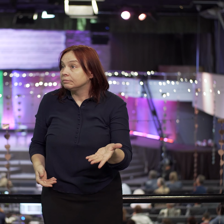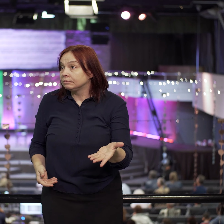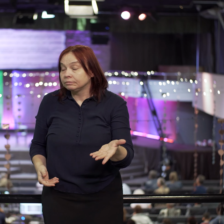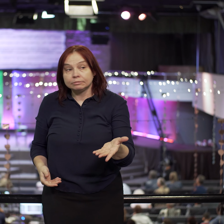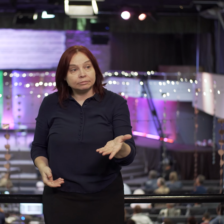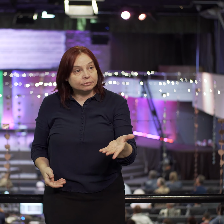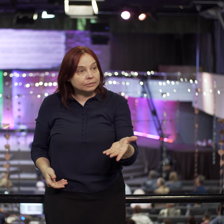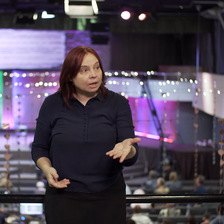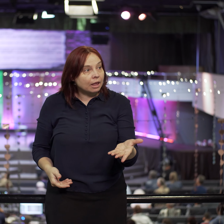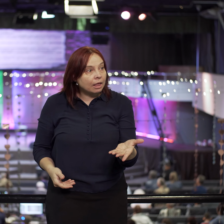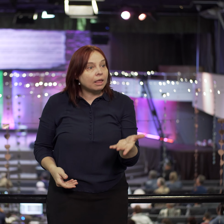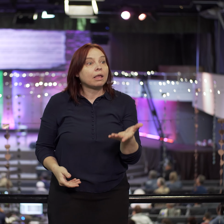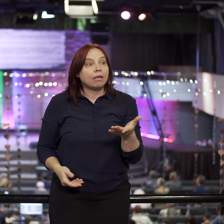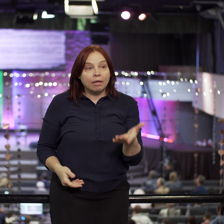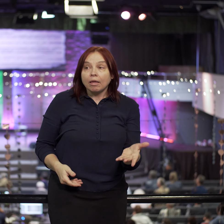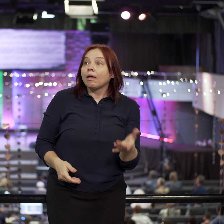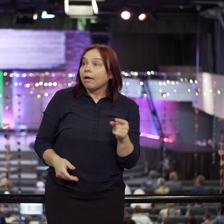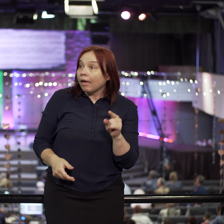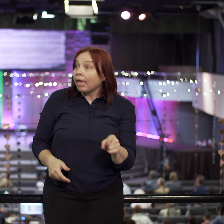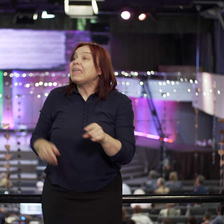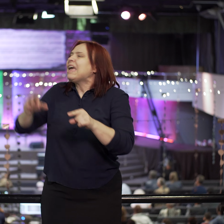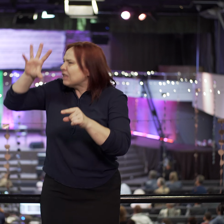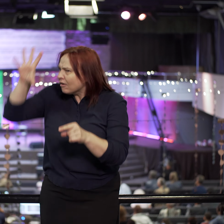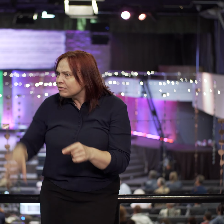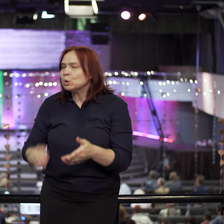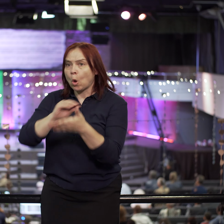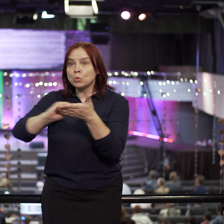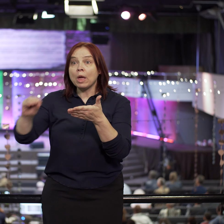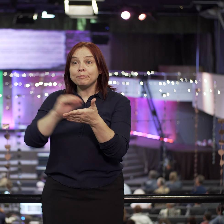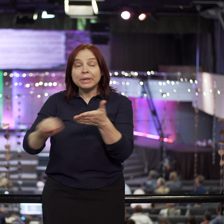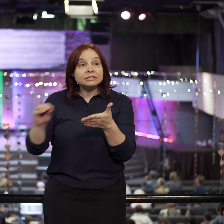неблагословение. И это мы прочитали вот в этом стихе.